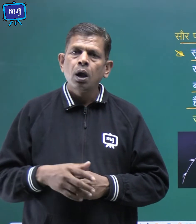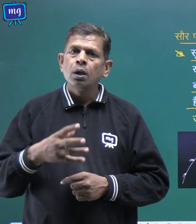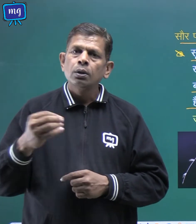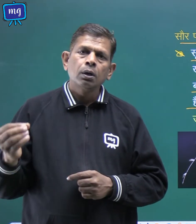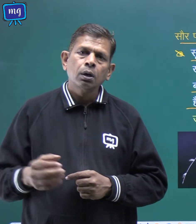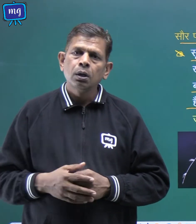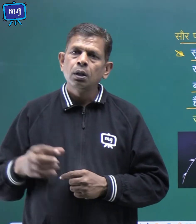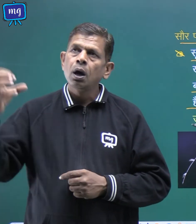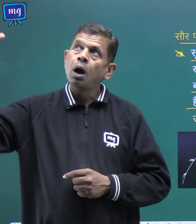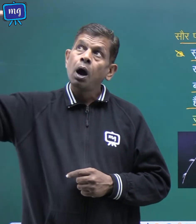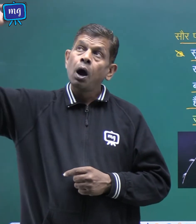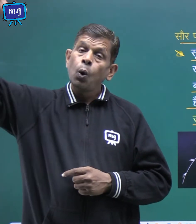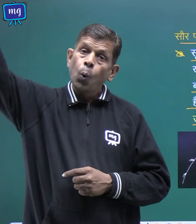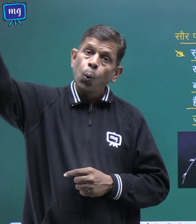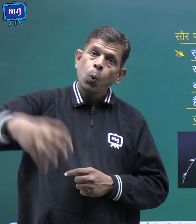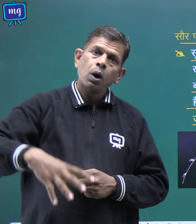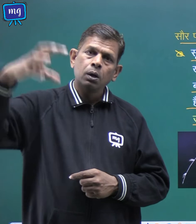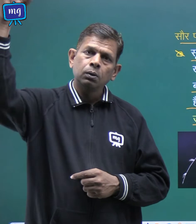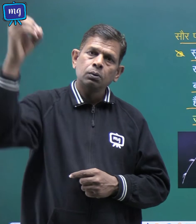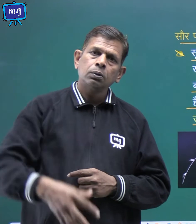तथा उल्काएं।